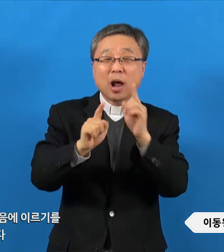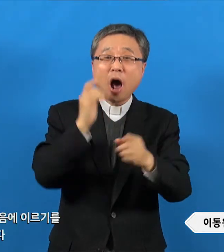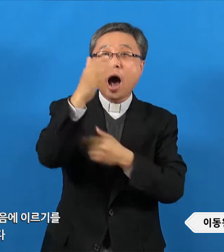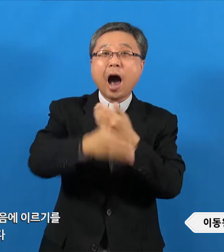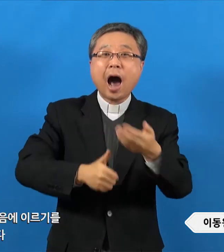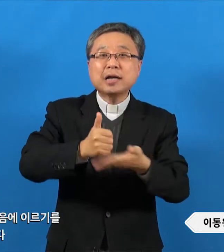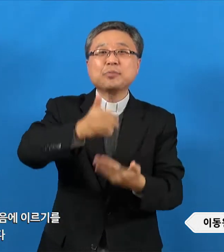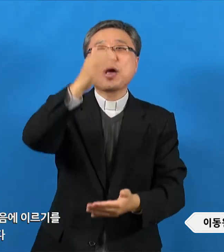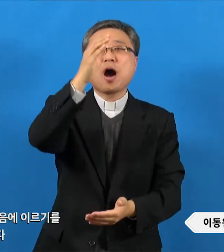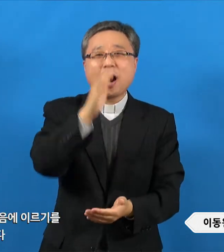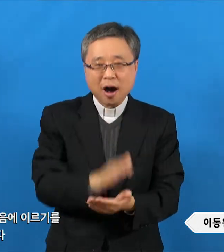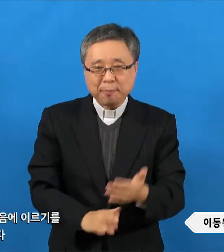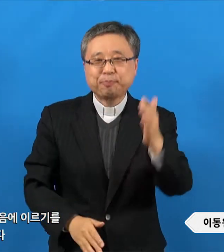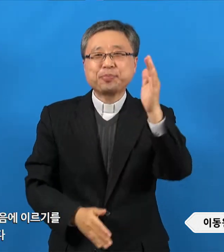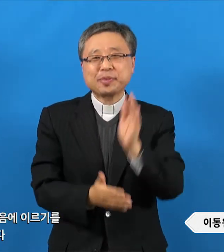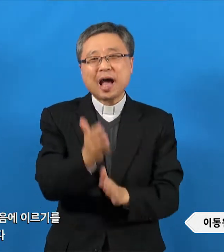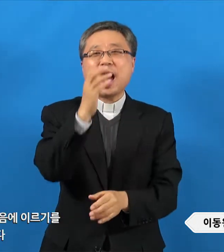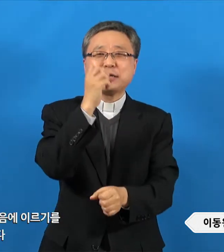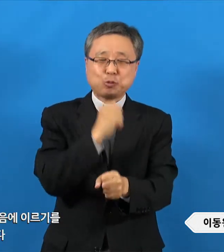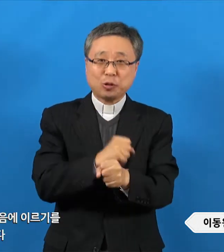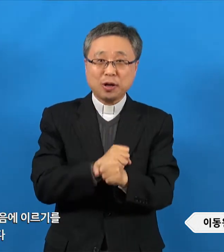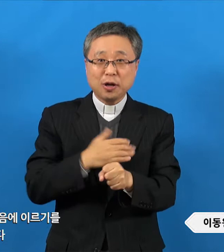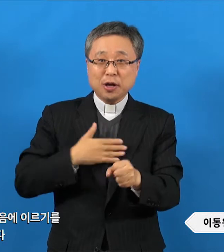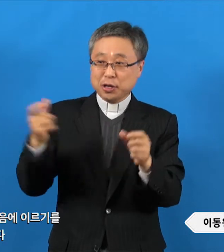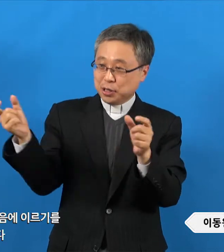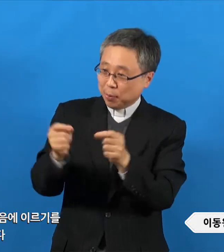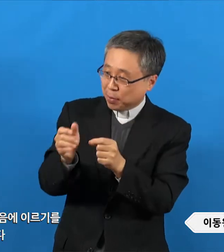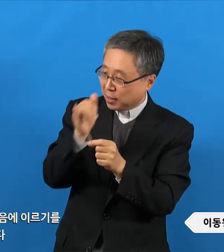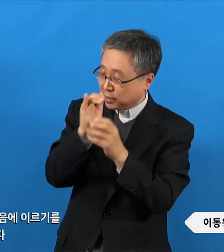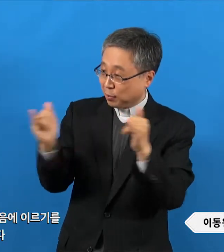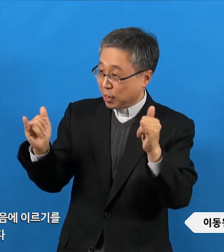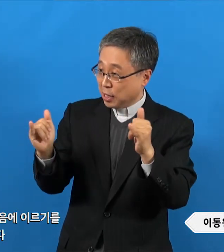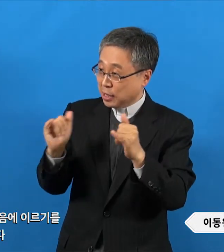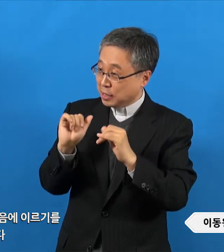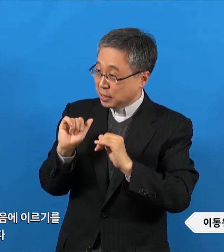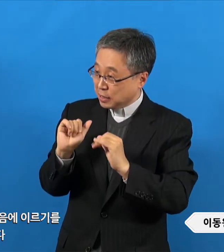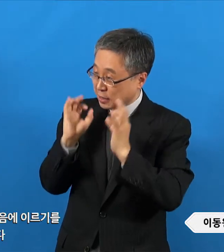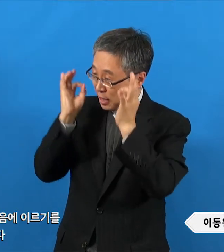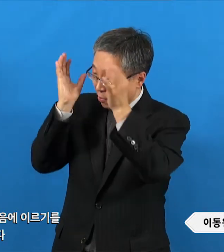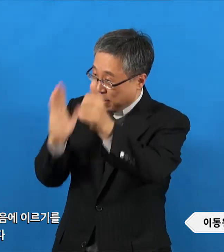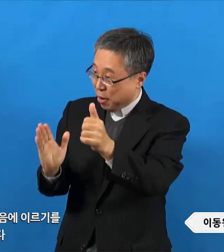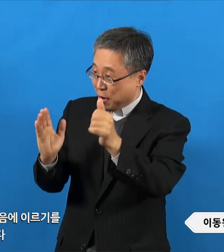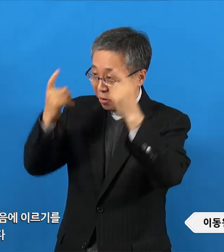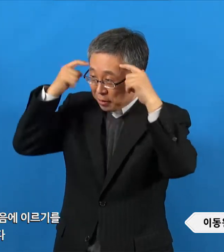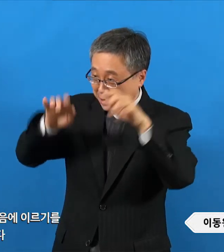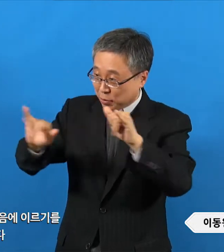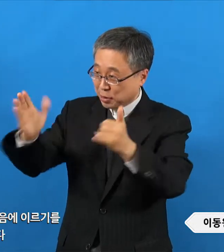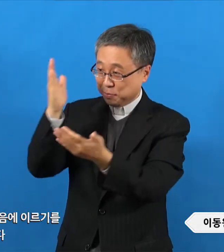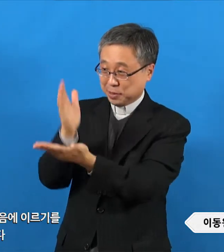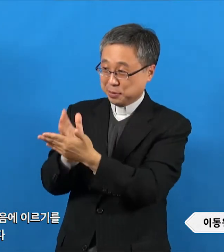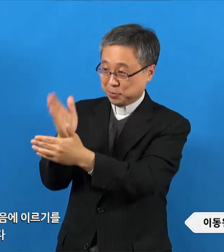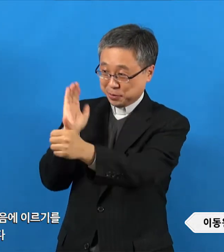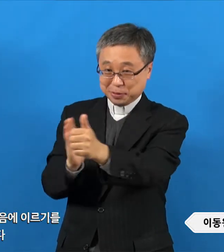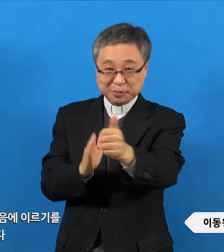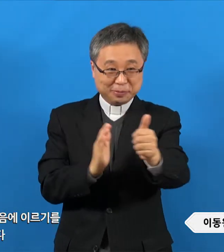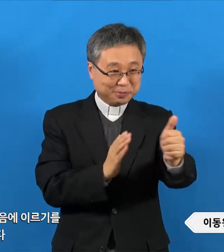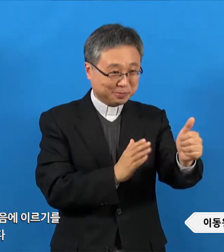하나님이 없다 하는도다. 옆에 있는 분에게 제발 어리석은 사람이 되지 마십시오. 네.